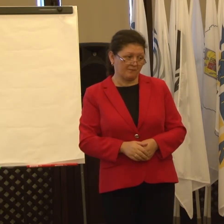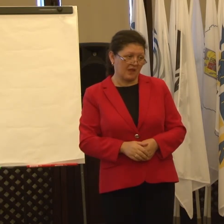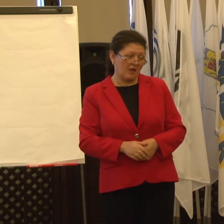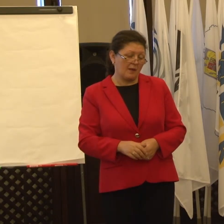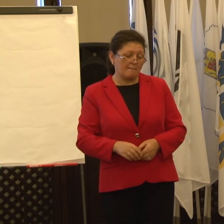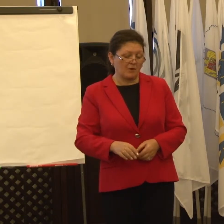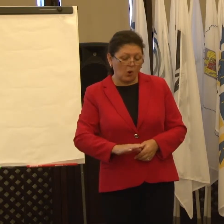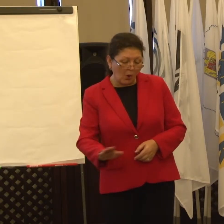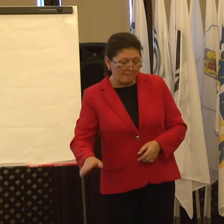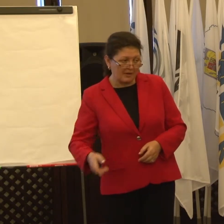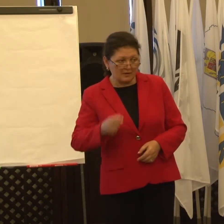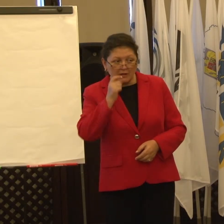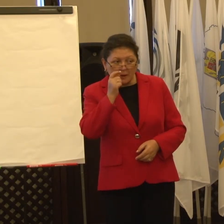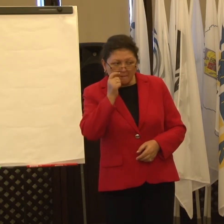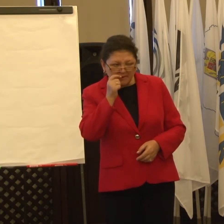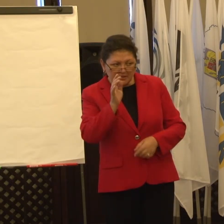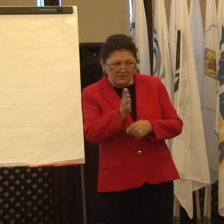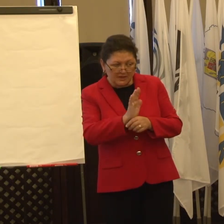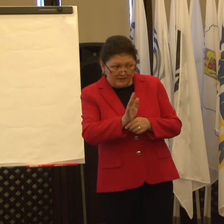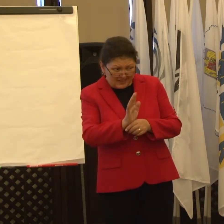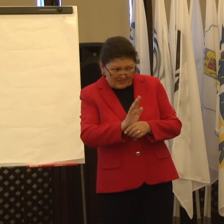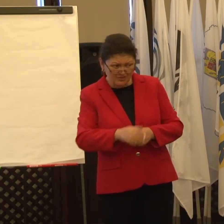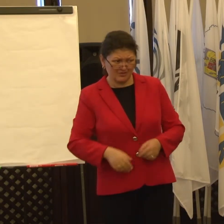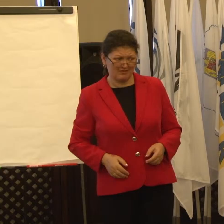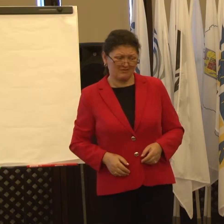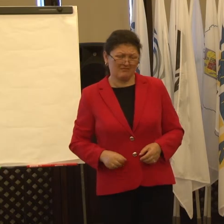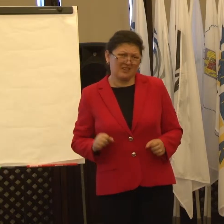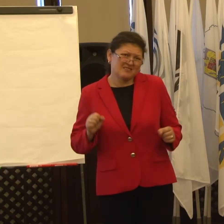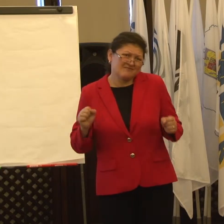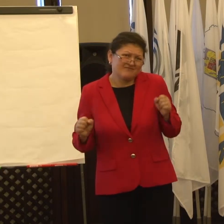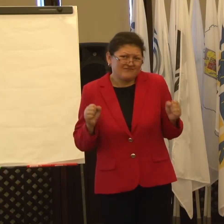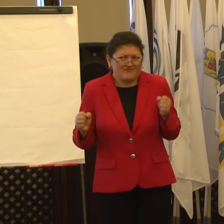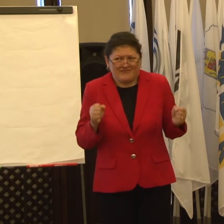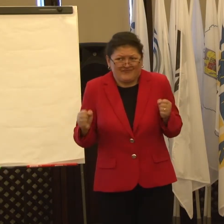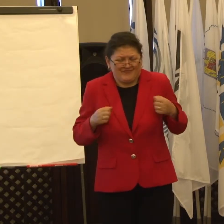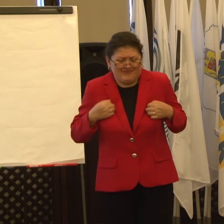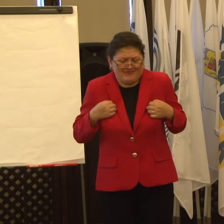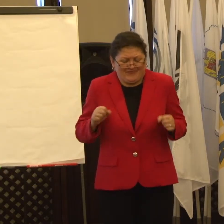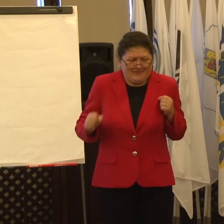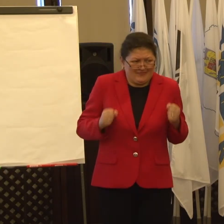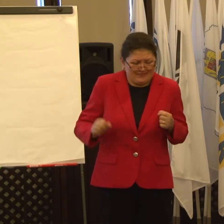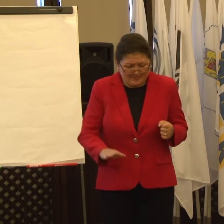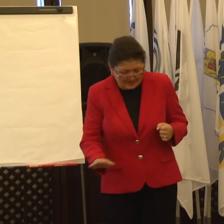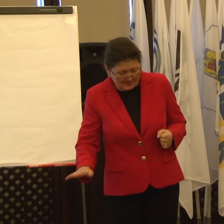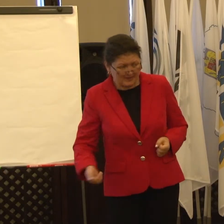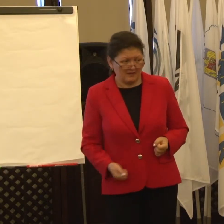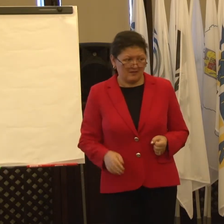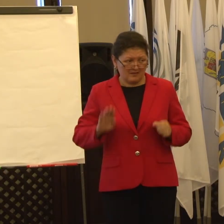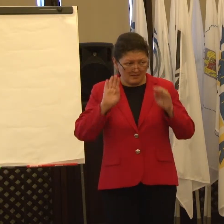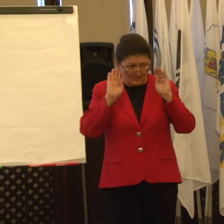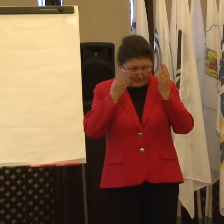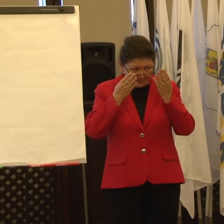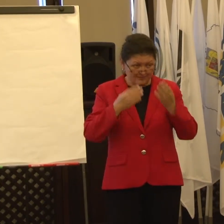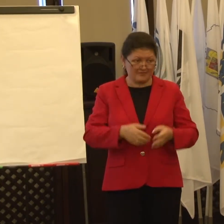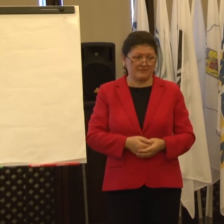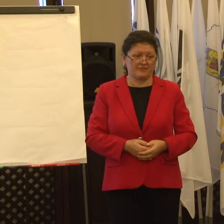dezvoltare, nu? Asemănătoare chiar cu tulburarea de dezvoltare de care vorbim noi de autism. Pentru că și autismul are